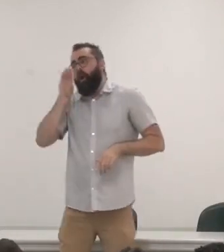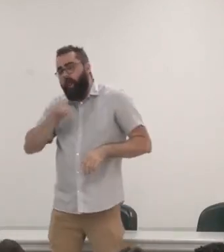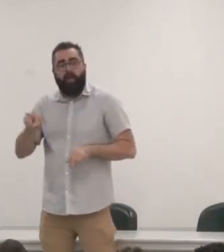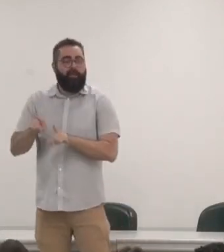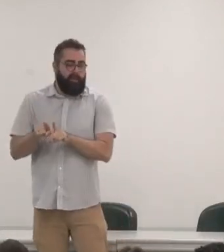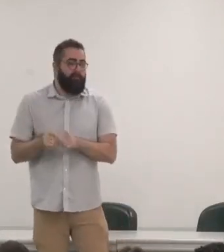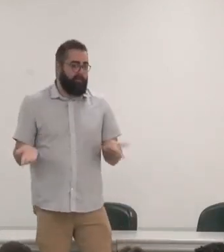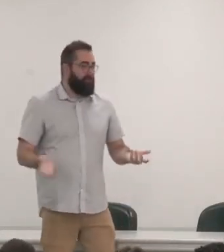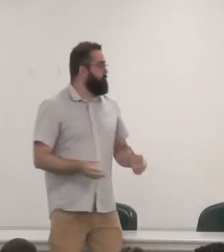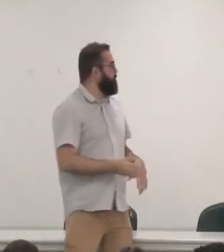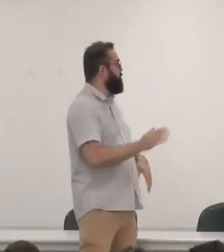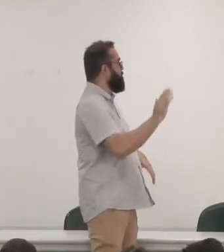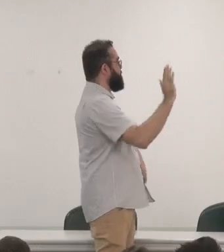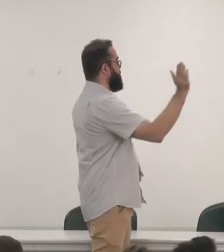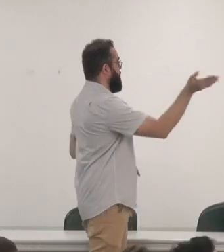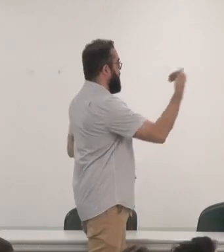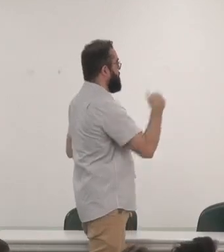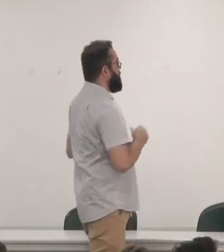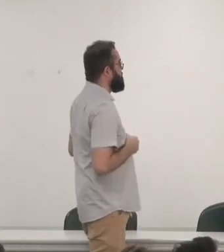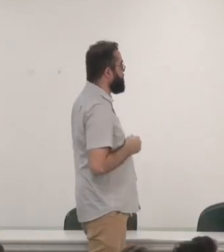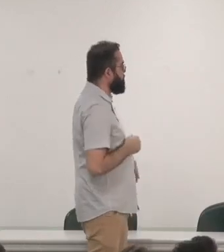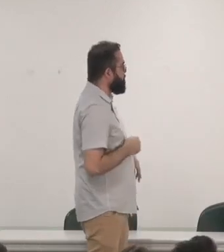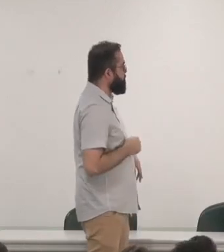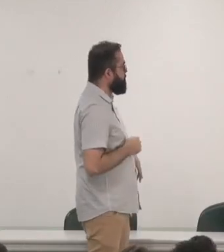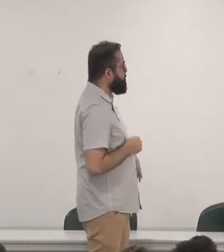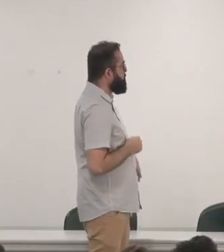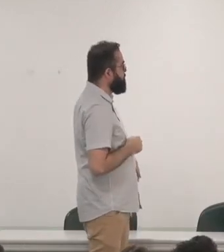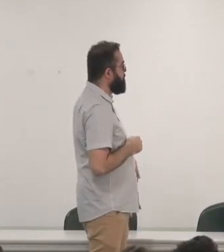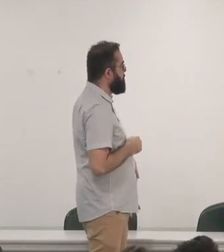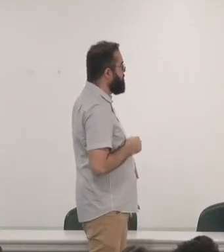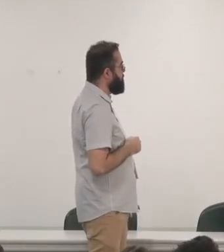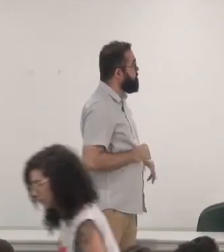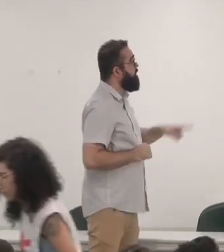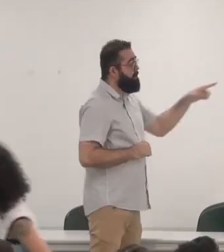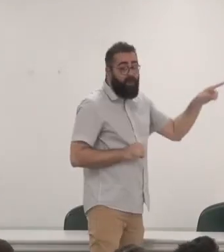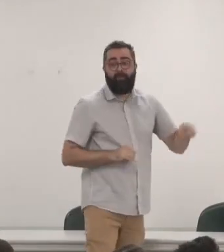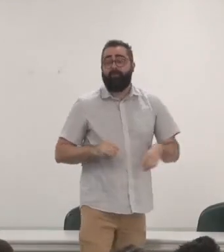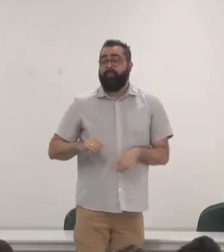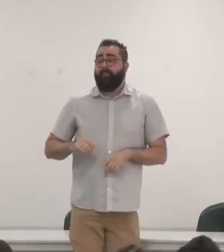relacionado só às línguas de sinais, mas às línguas orais também.